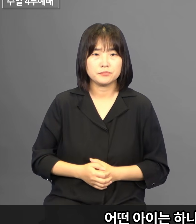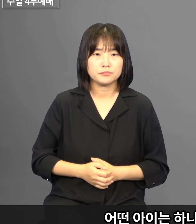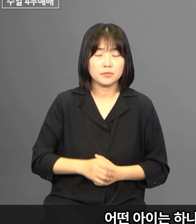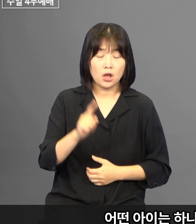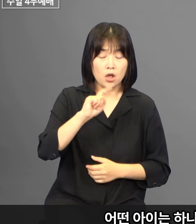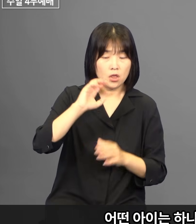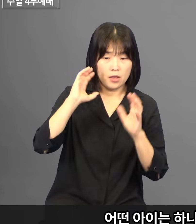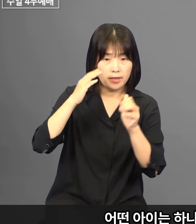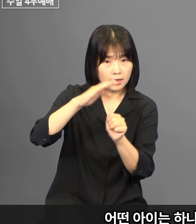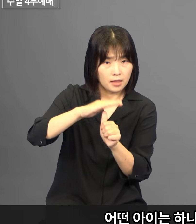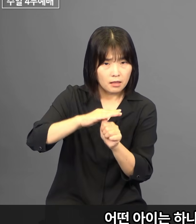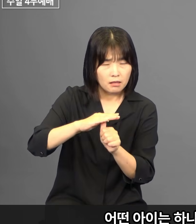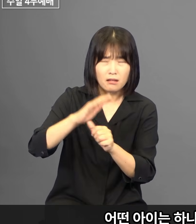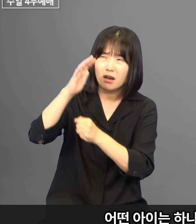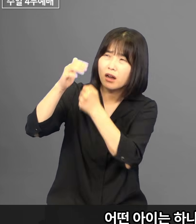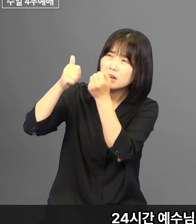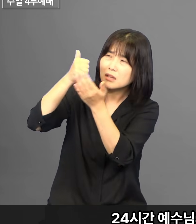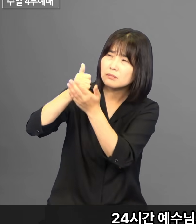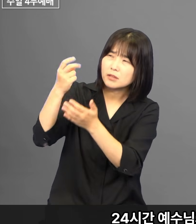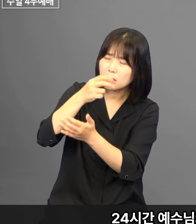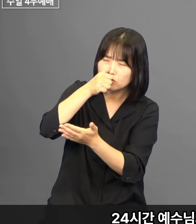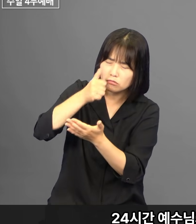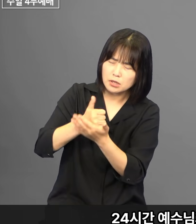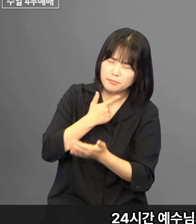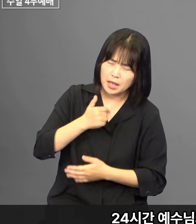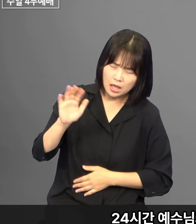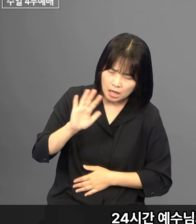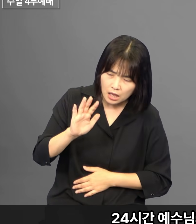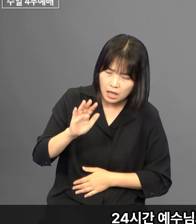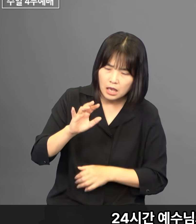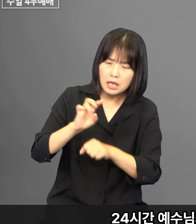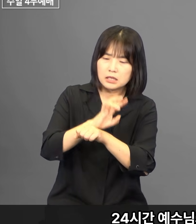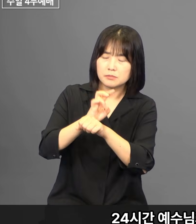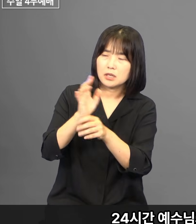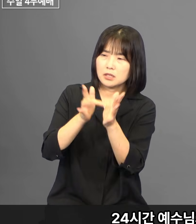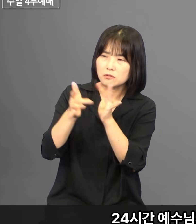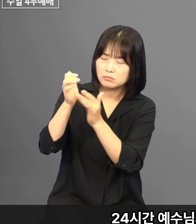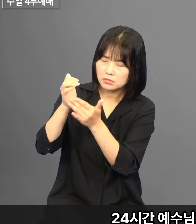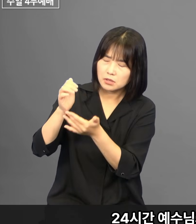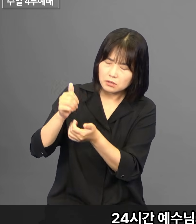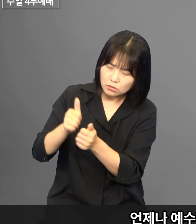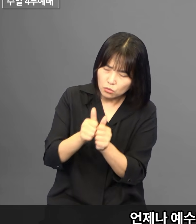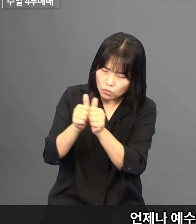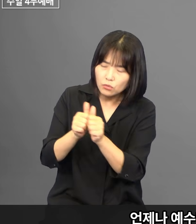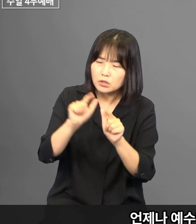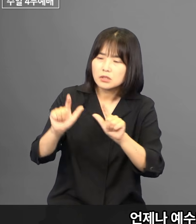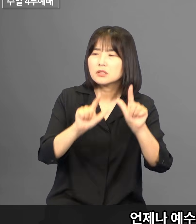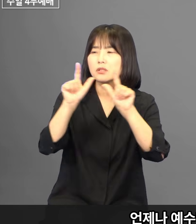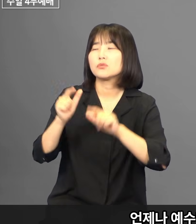하나님, 다시는 죄를 짓지 않고 24시간 예수님과 동행하며 살고 싶어요.